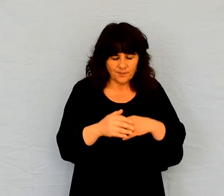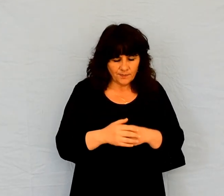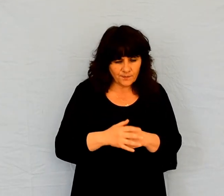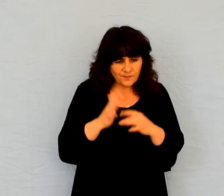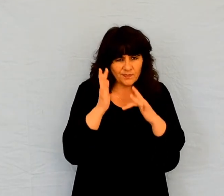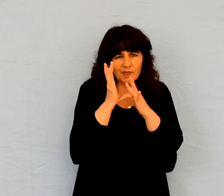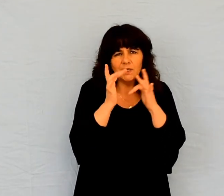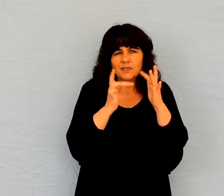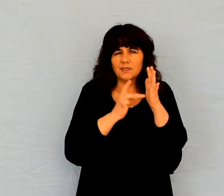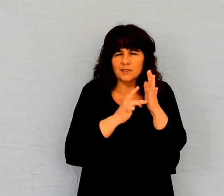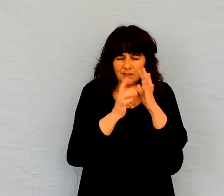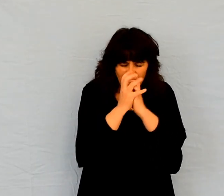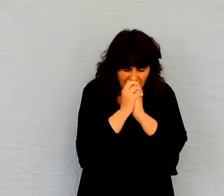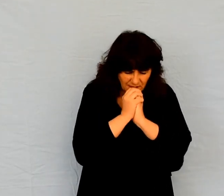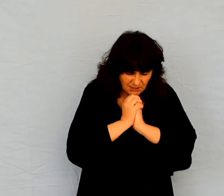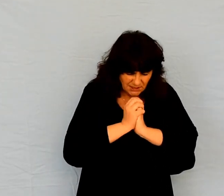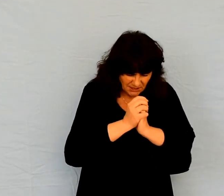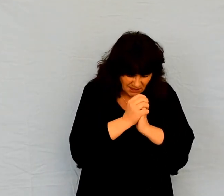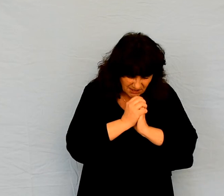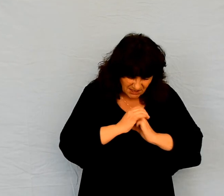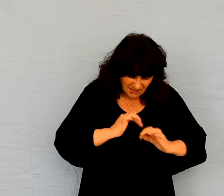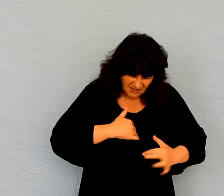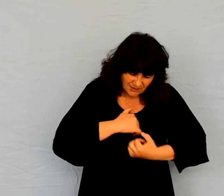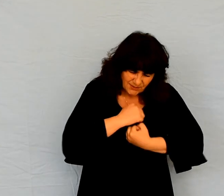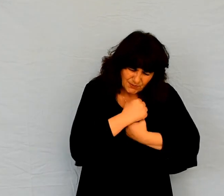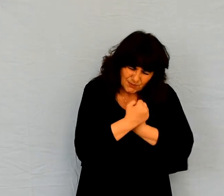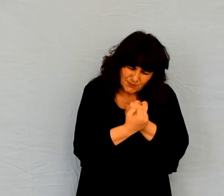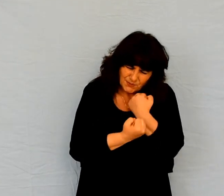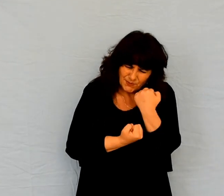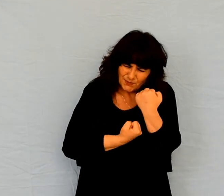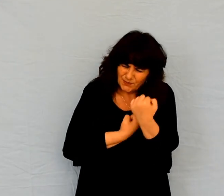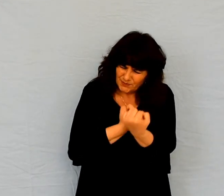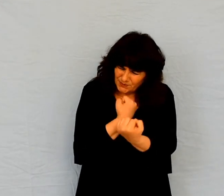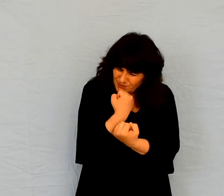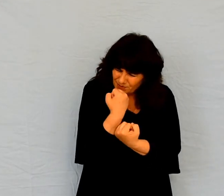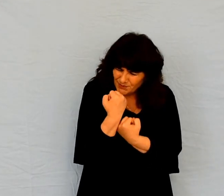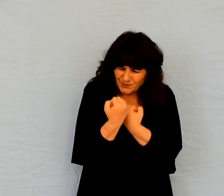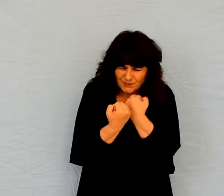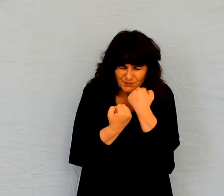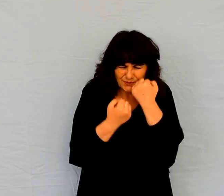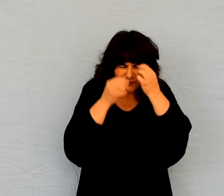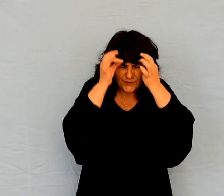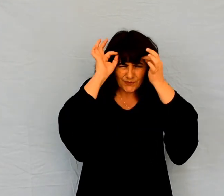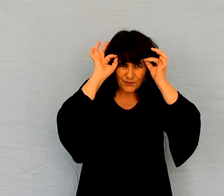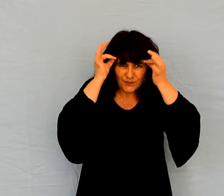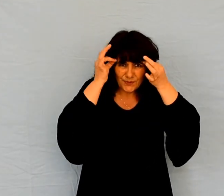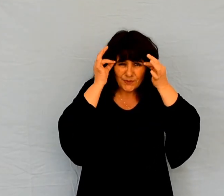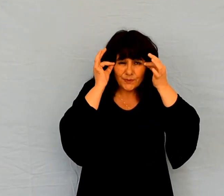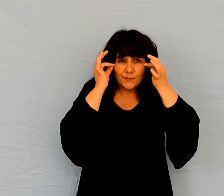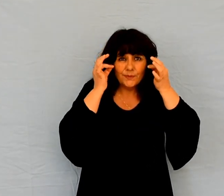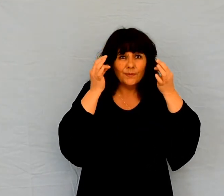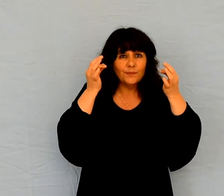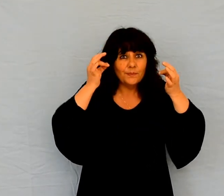comme des gouttes de sang qui tombaient sur la terre. Puis Jésus se releva de sa